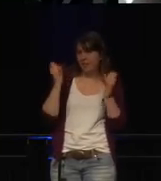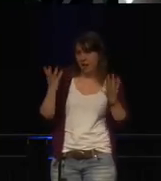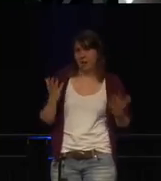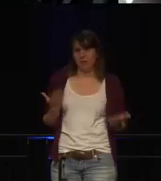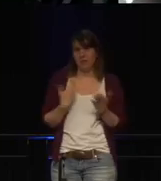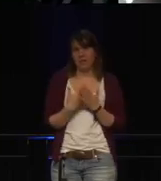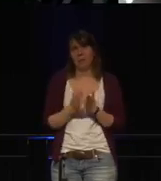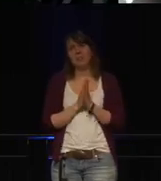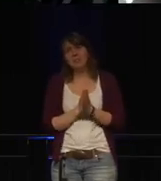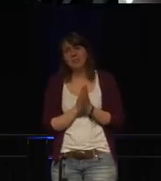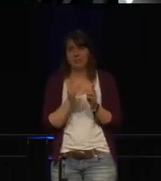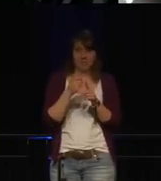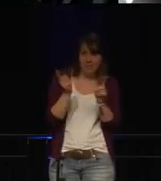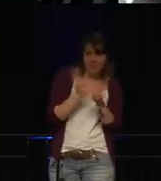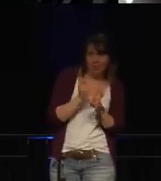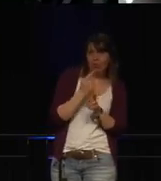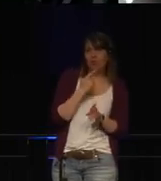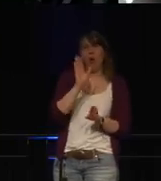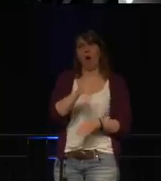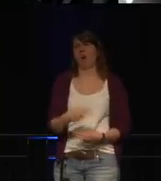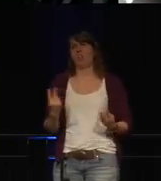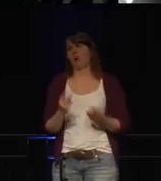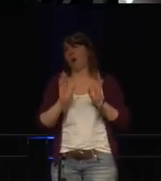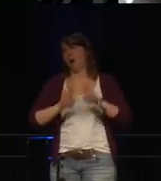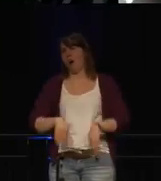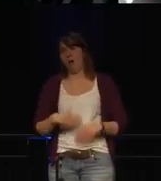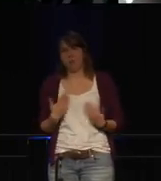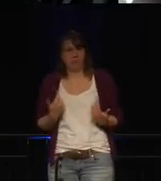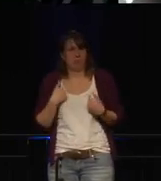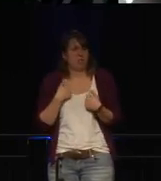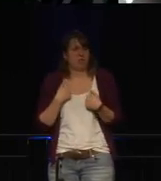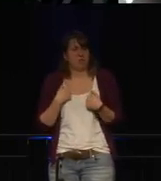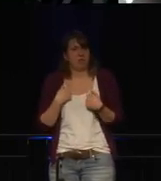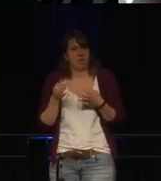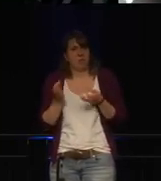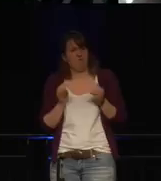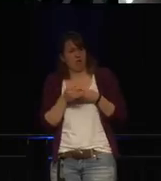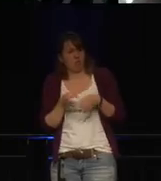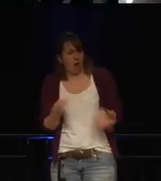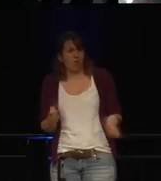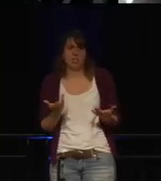Así que, si todavía quieres esos aparatos en tu casa, en este momento,